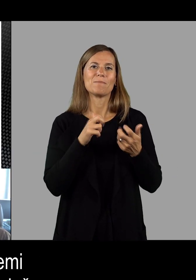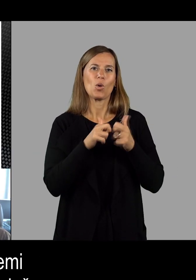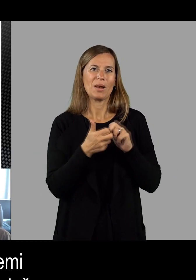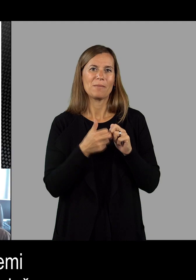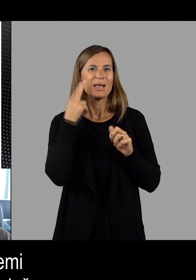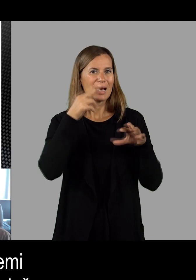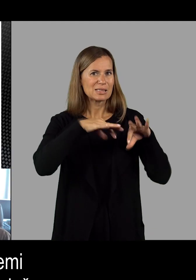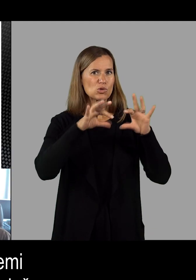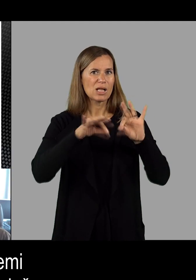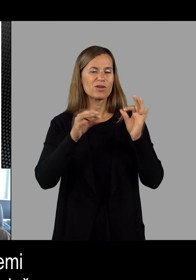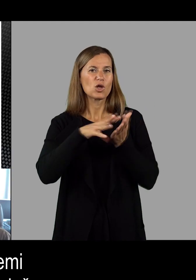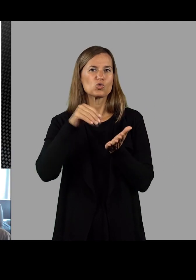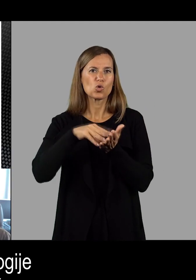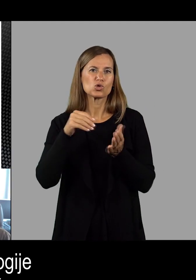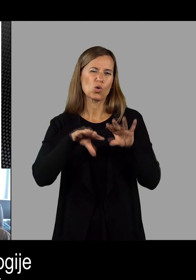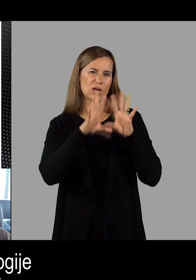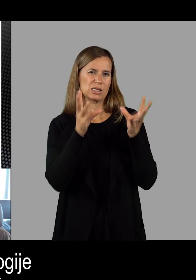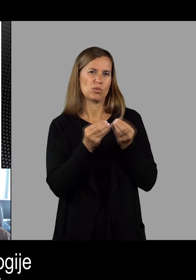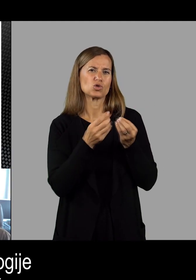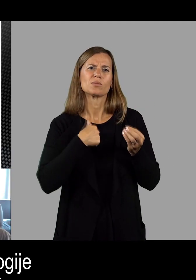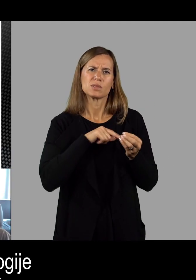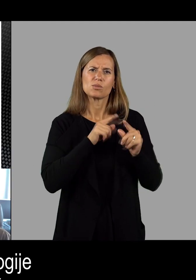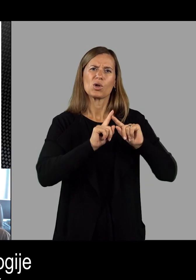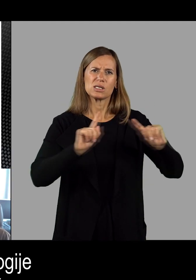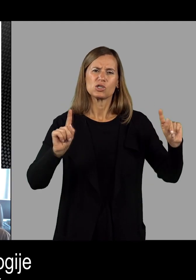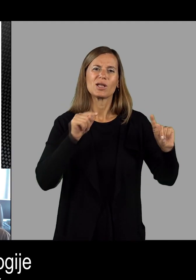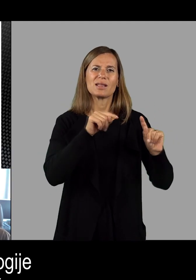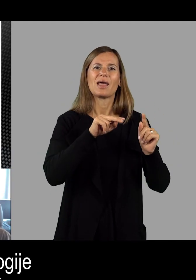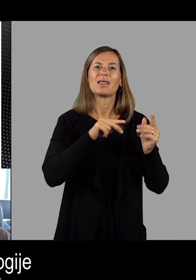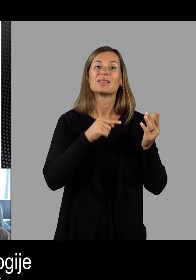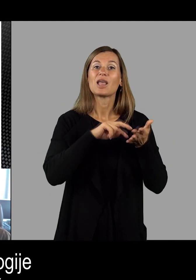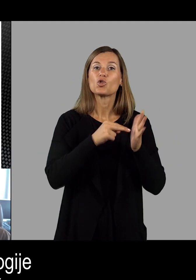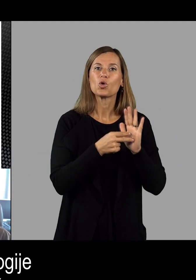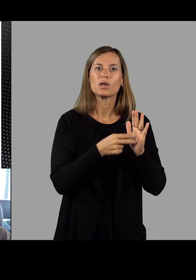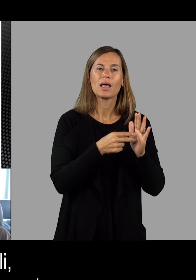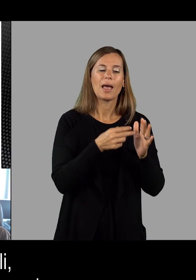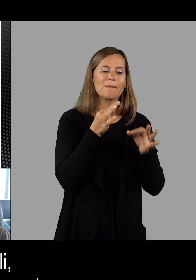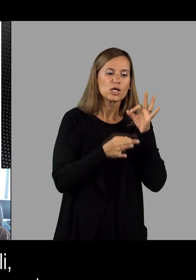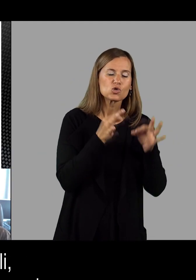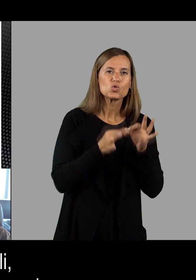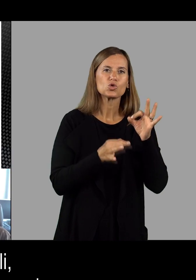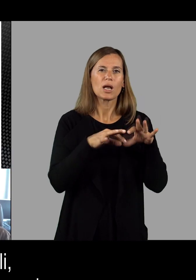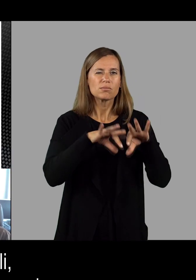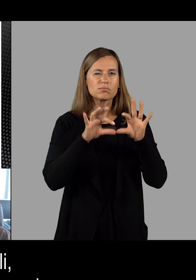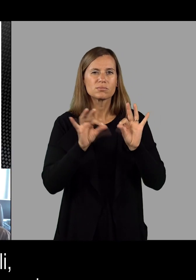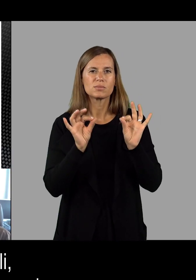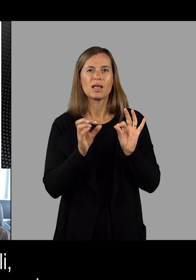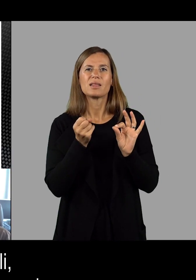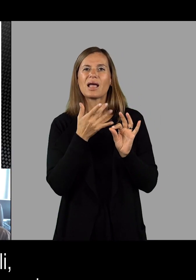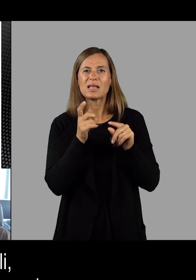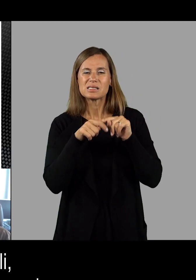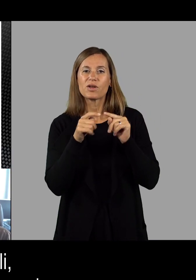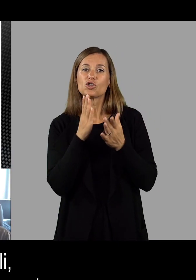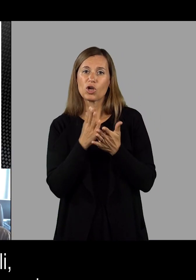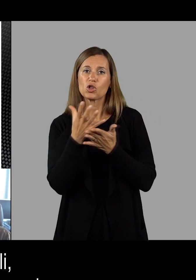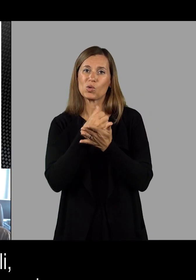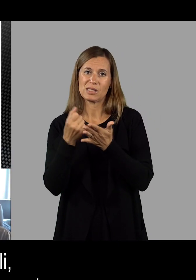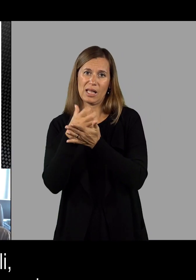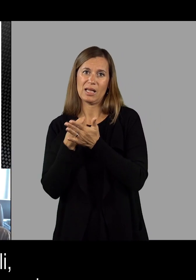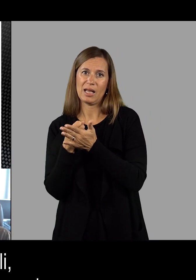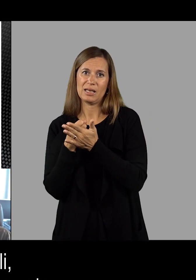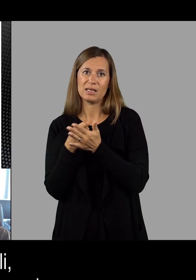problemi razpoznavanja vzorcev na splošno. Mi smo razne te tehnologije razvijali, preizkušali določene zanesljivosti, že dosegali,